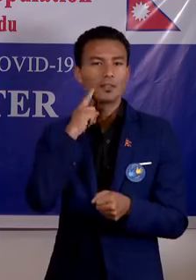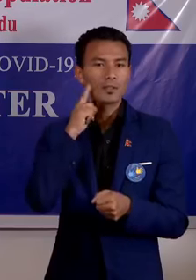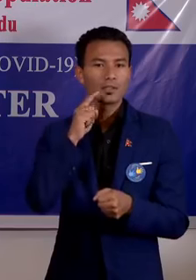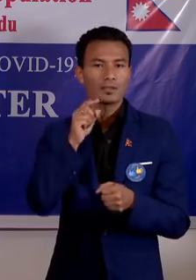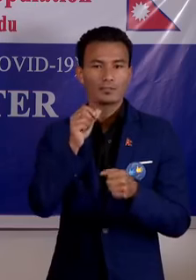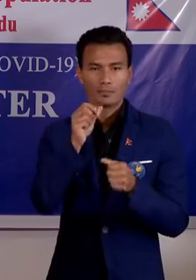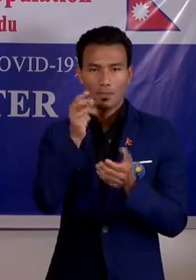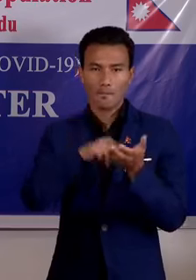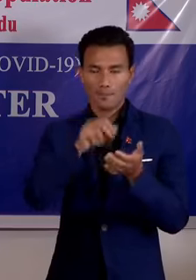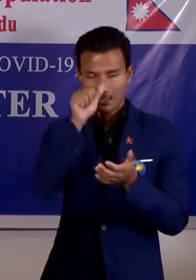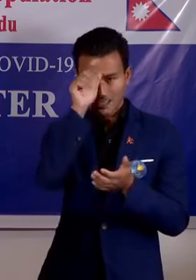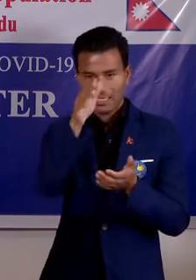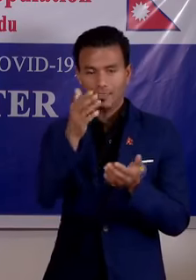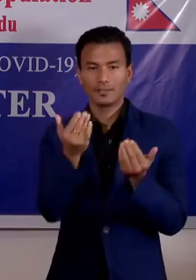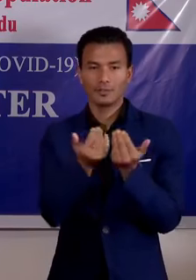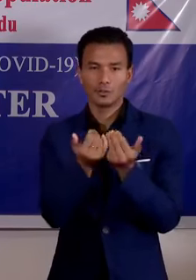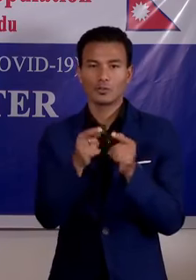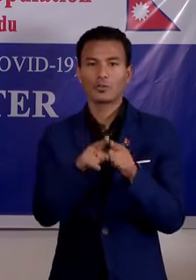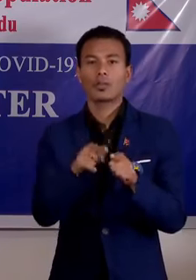सभामा उपस्थित भएको छु।